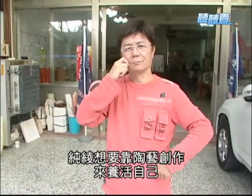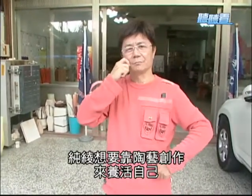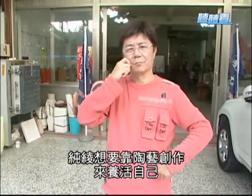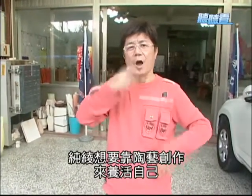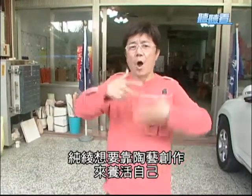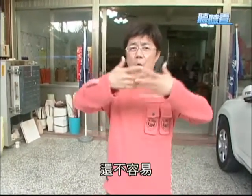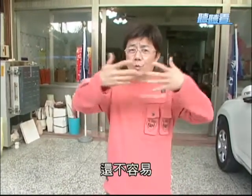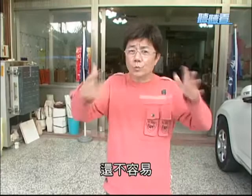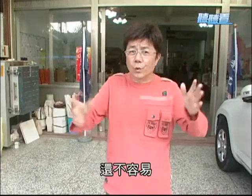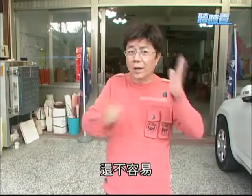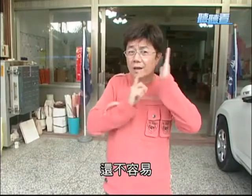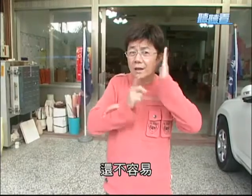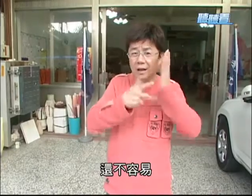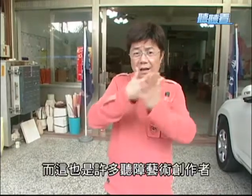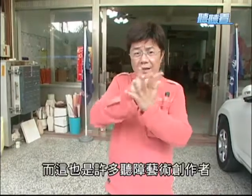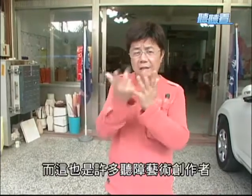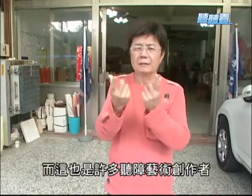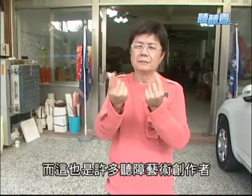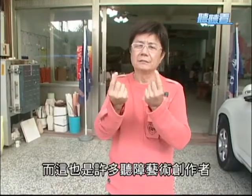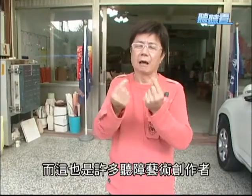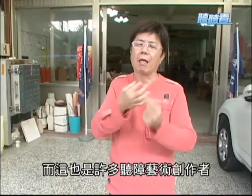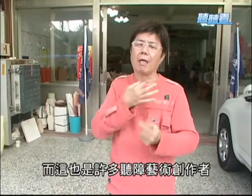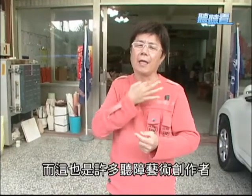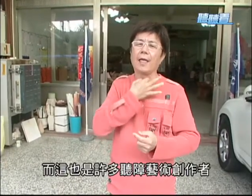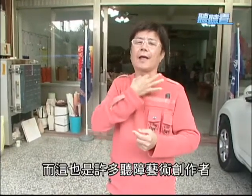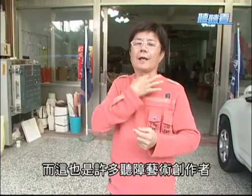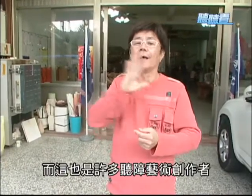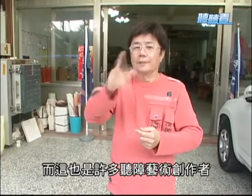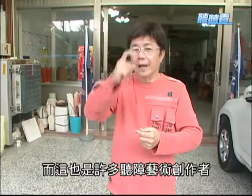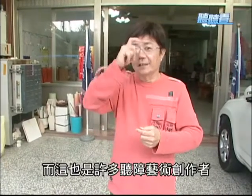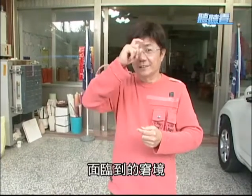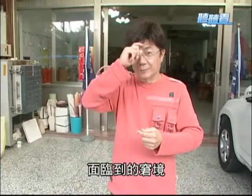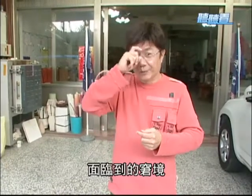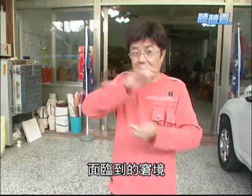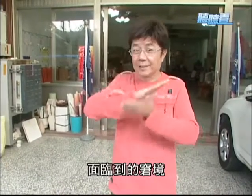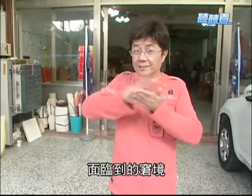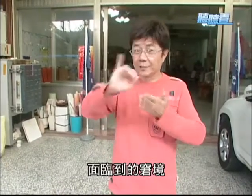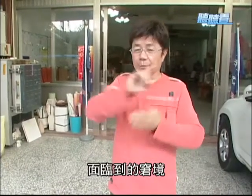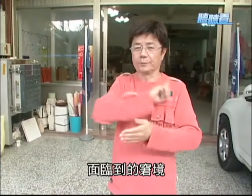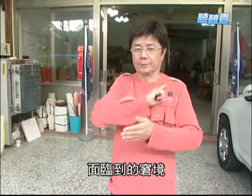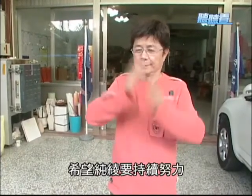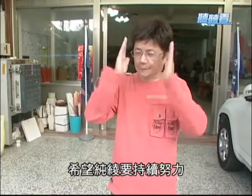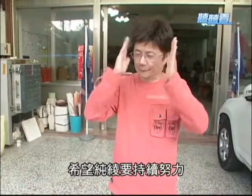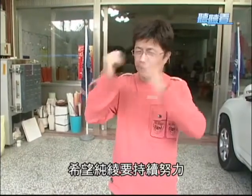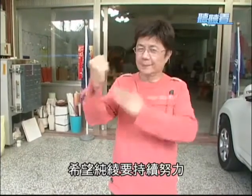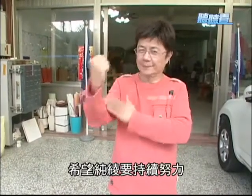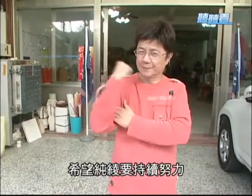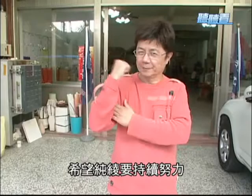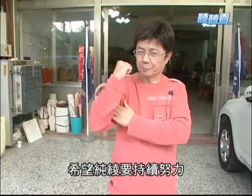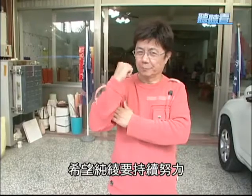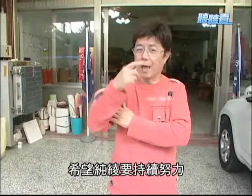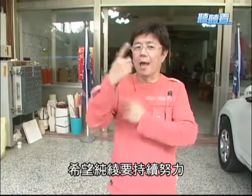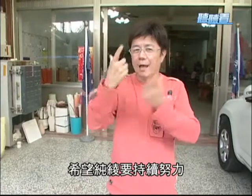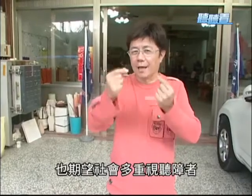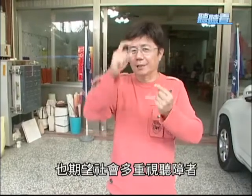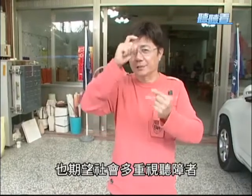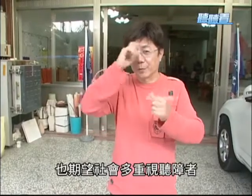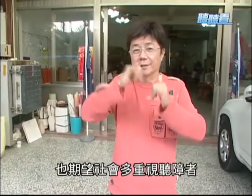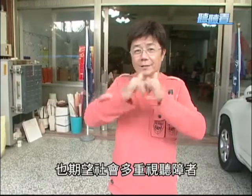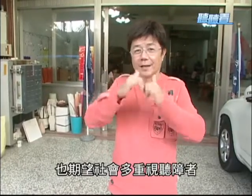己还不容易，而这也是许多听障艺术创作者面临到的窘境。希望纯林要持续努力，也期望社会多